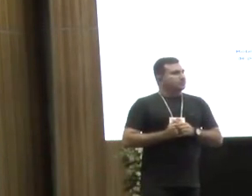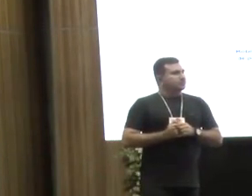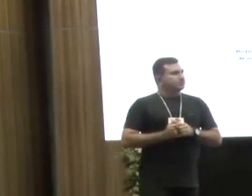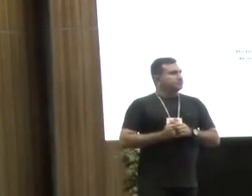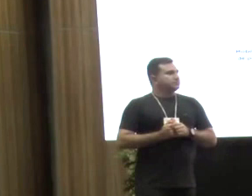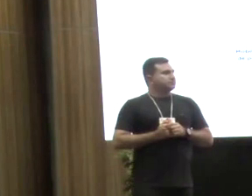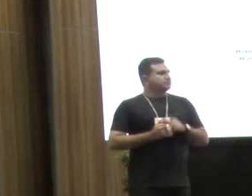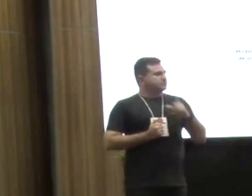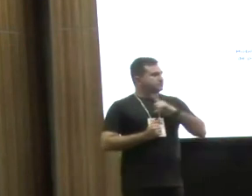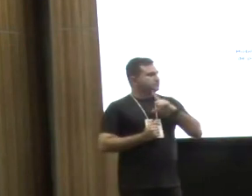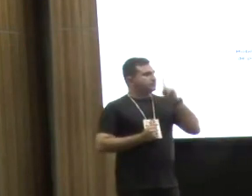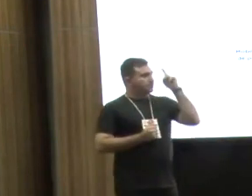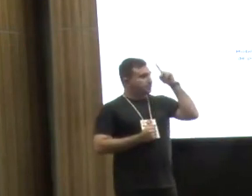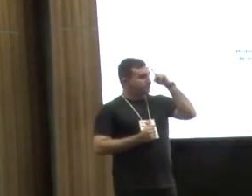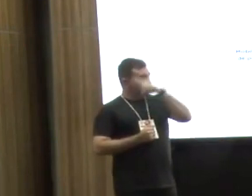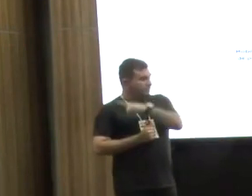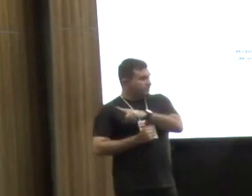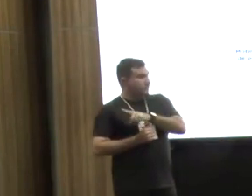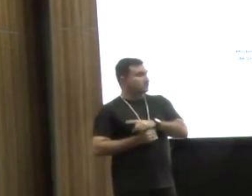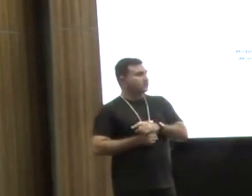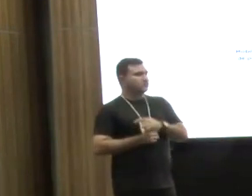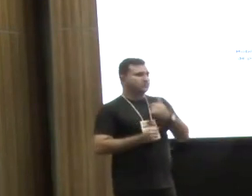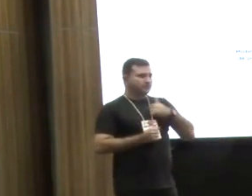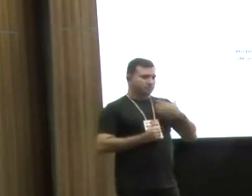tinha dificuldades,